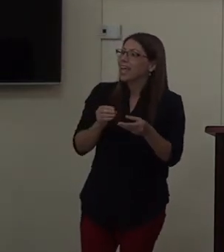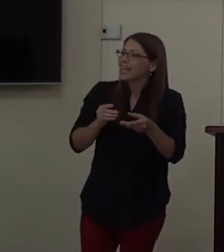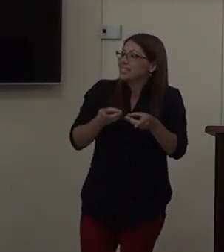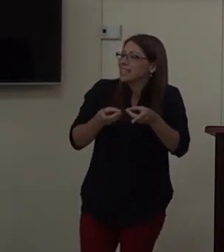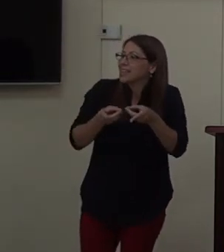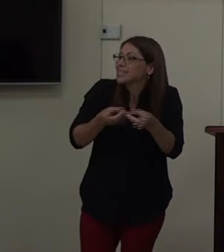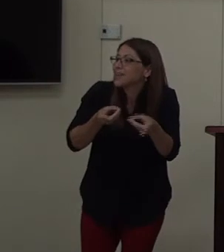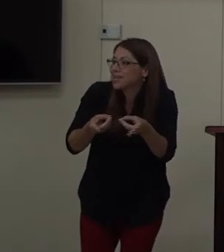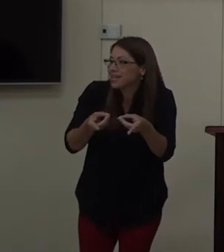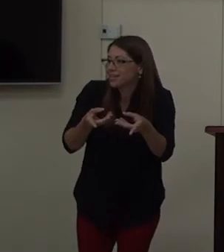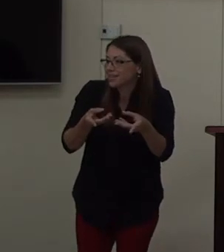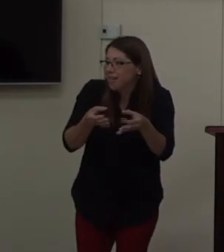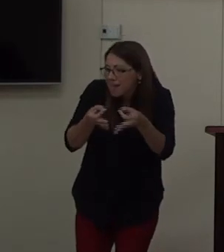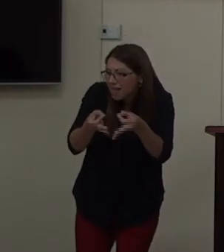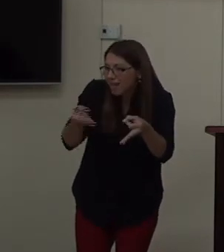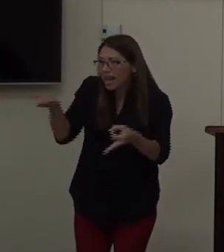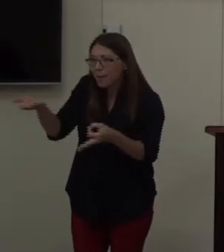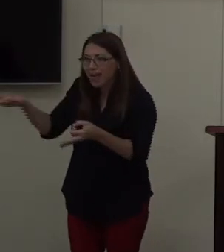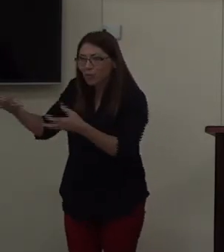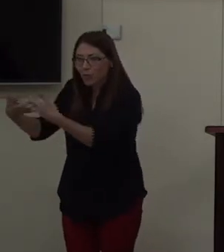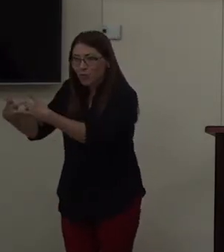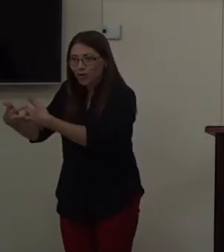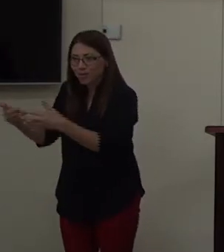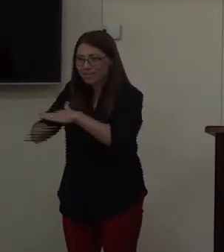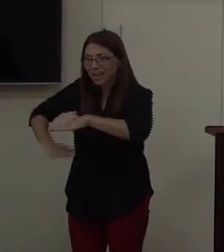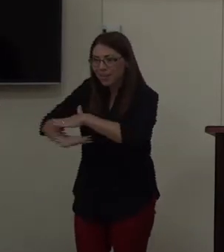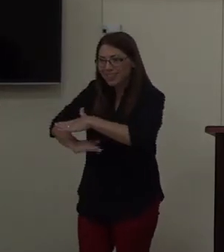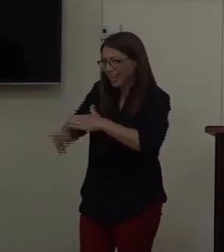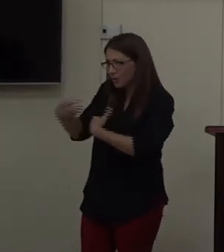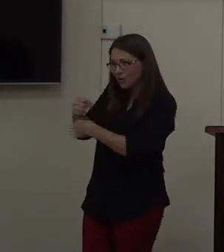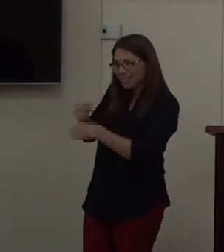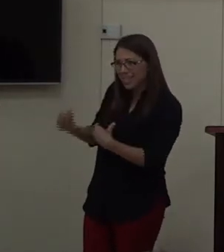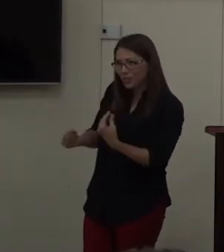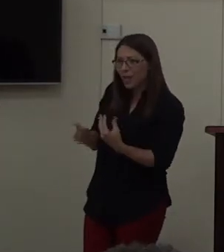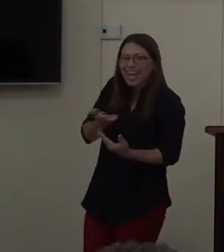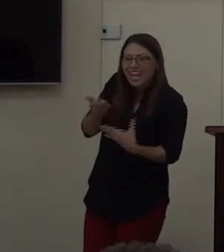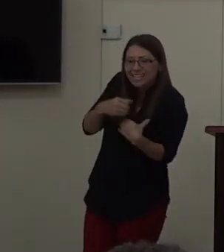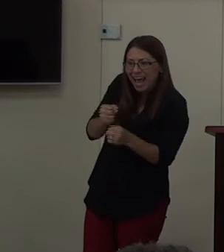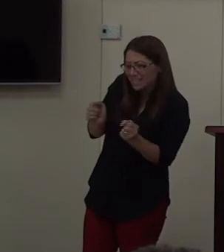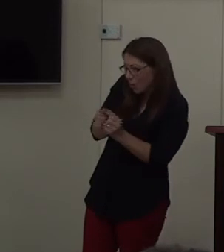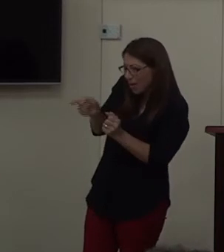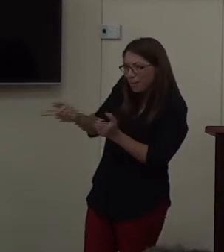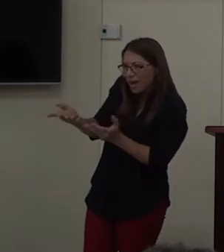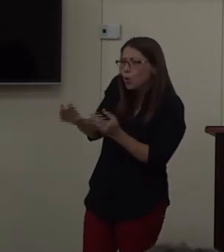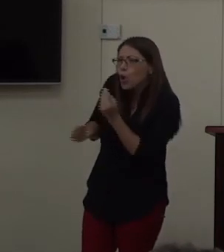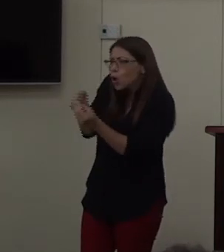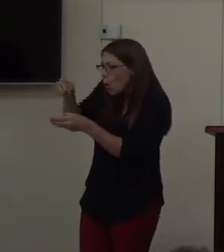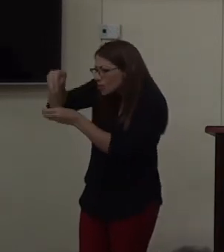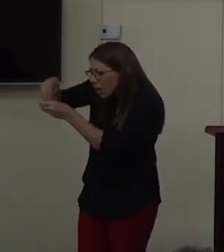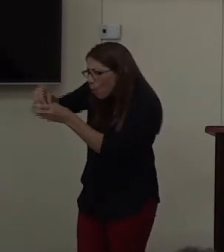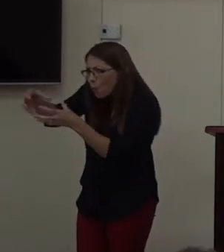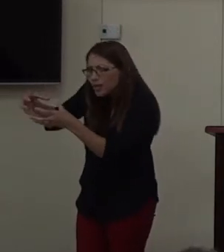el aparato, básicamente. Eso es lo que están haciendo, qué se hace con el aparato y cómo está compuesto. Si está compuesto,